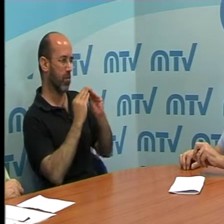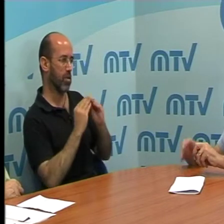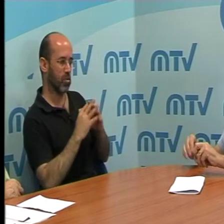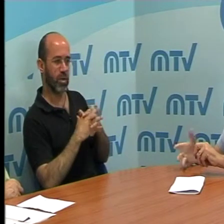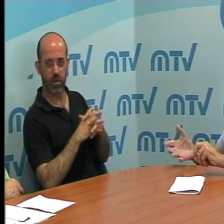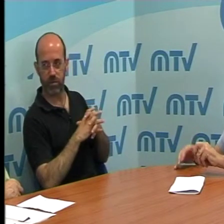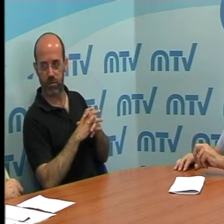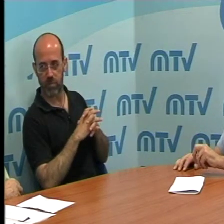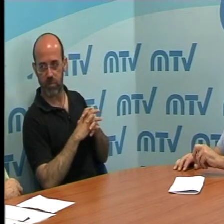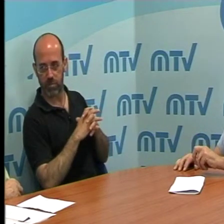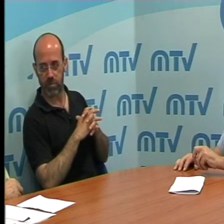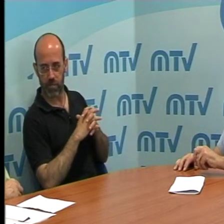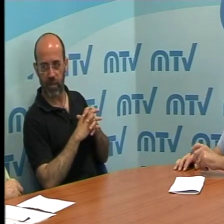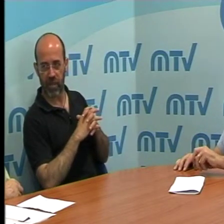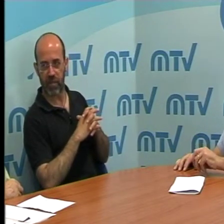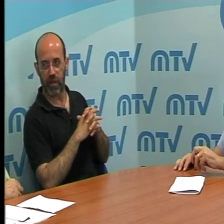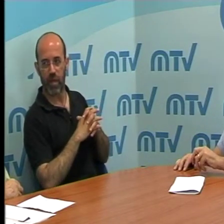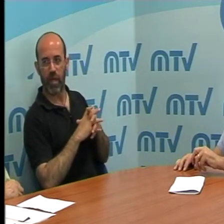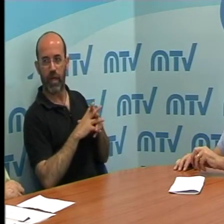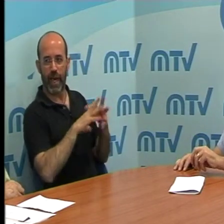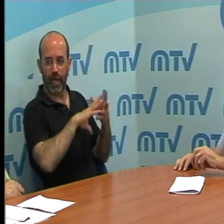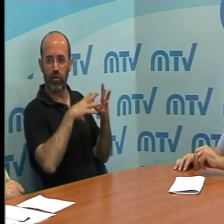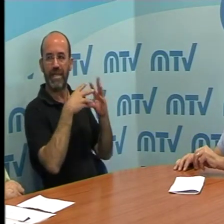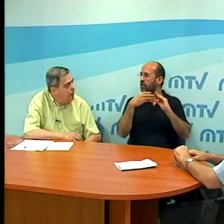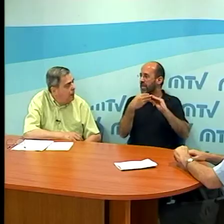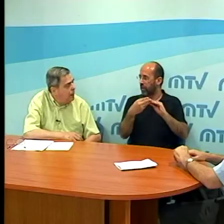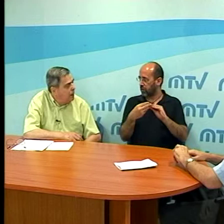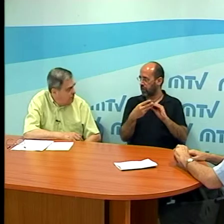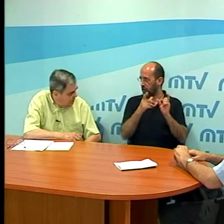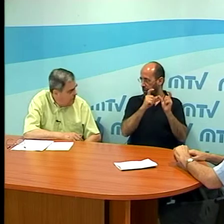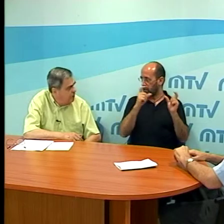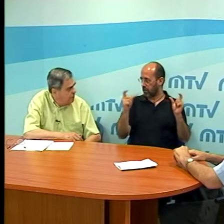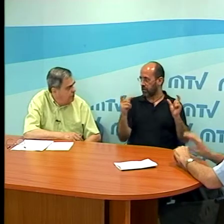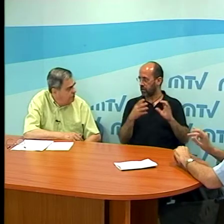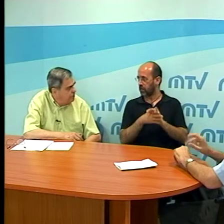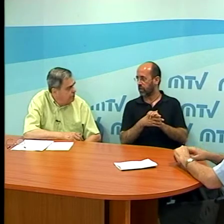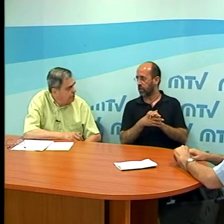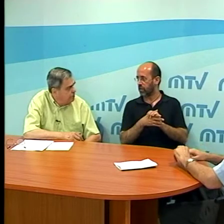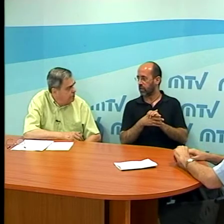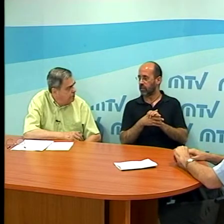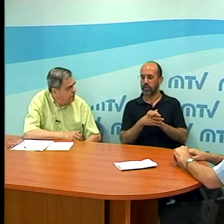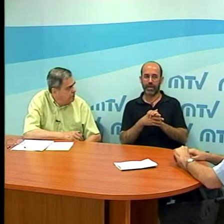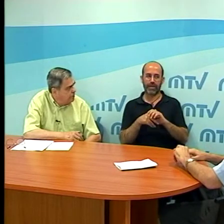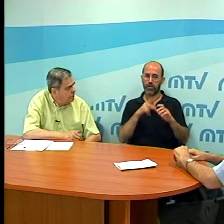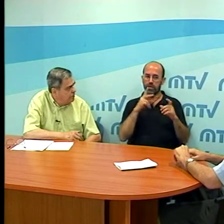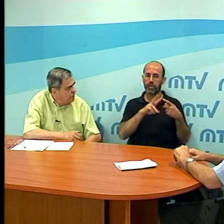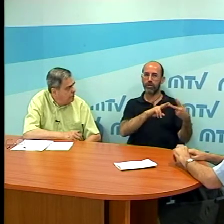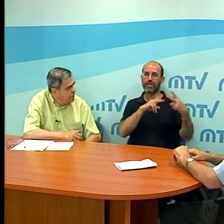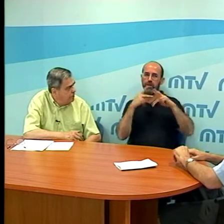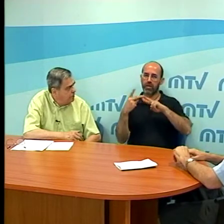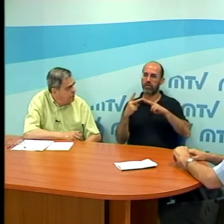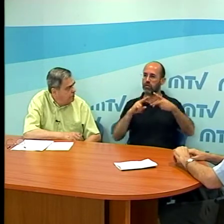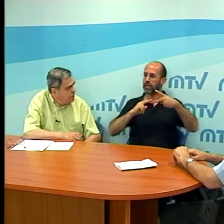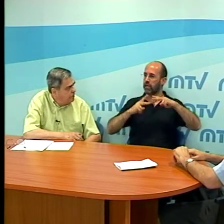palabra corresponde a un signo. Es decir, hay una interpretación de lo que estás comentando,